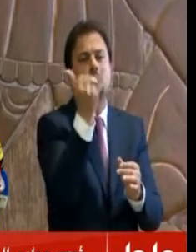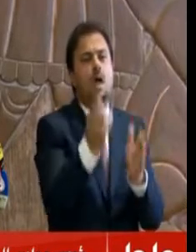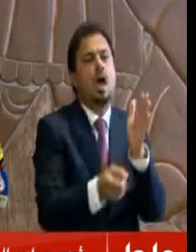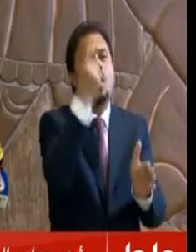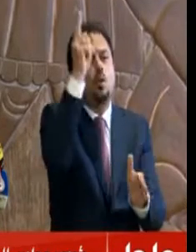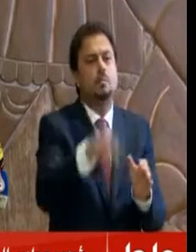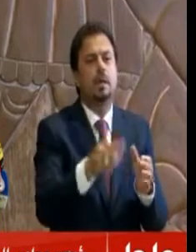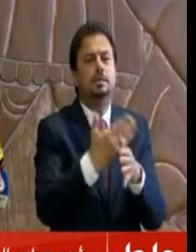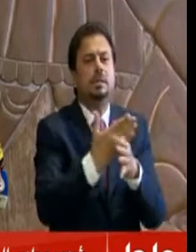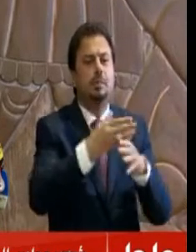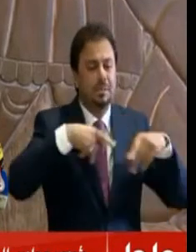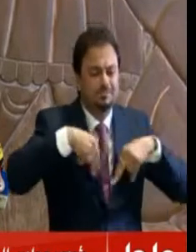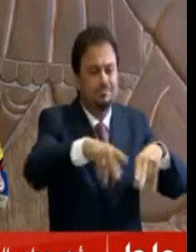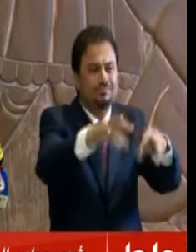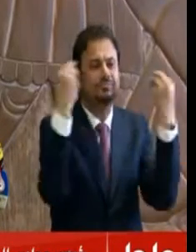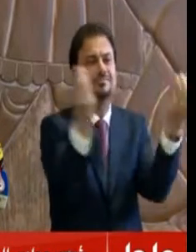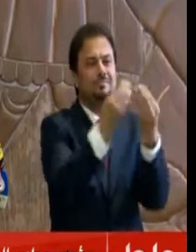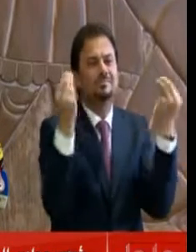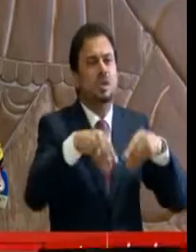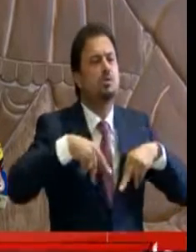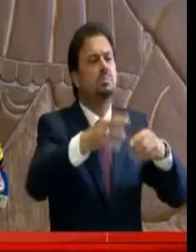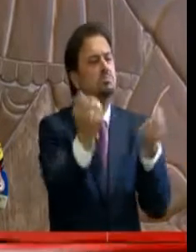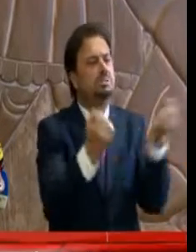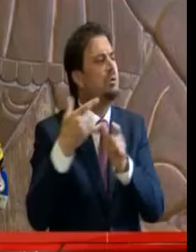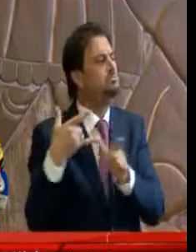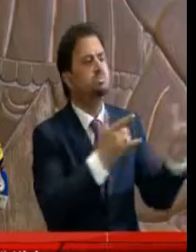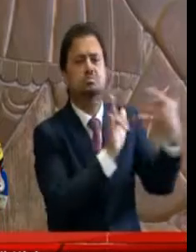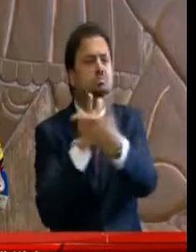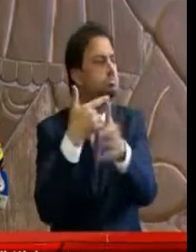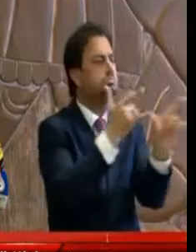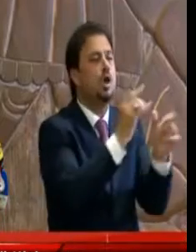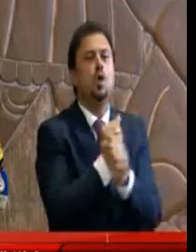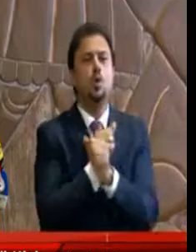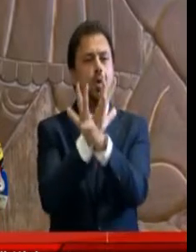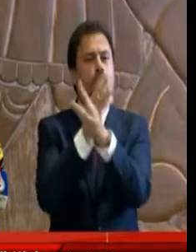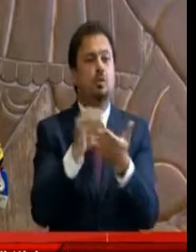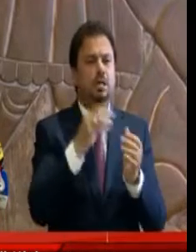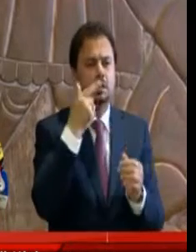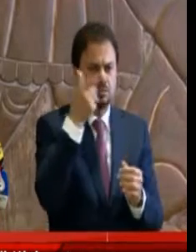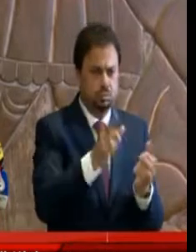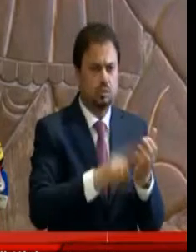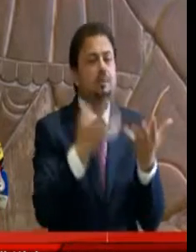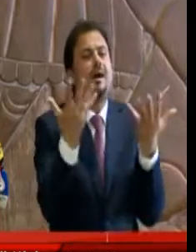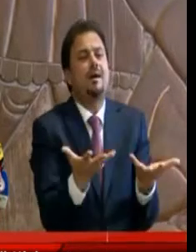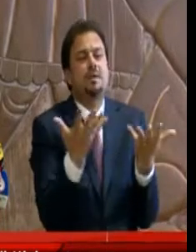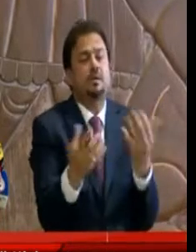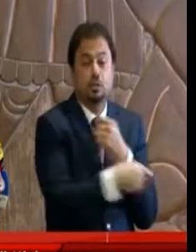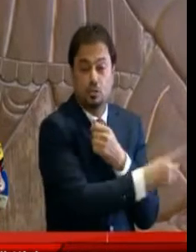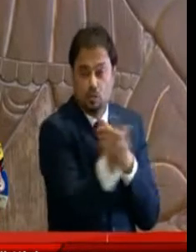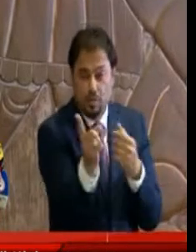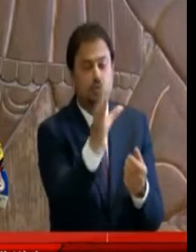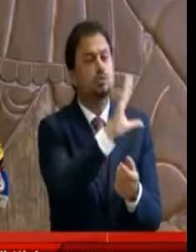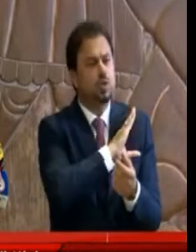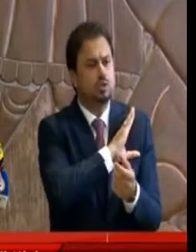لاول مره تجري بدون حظر الاتجوال، وكانت الامور تجري بسلاسه عاليه. جميع